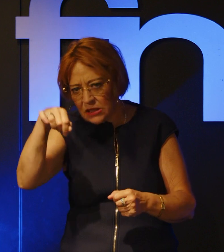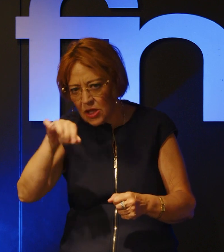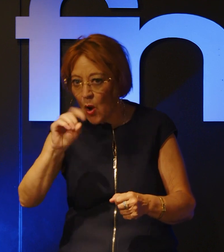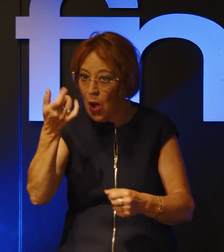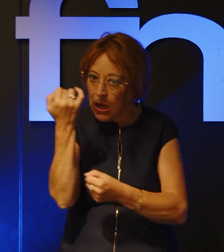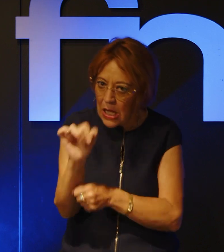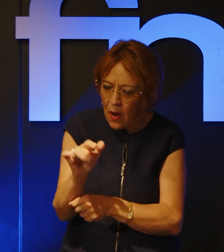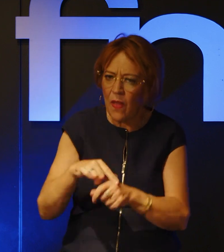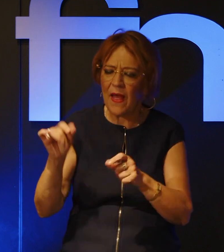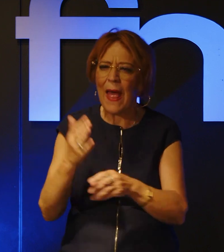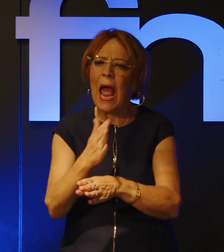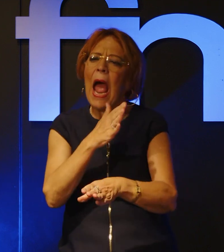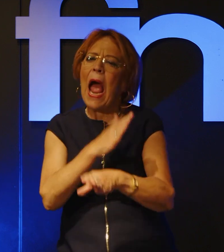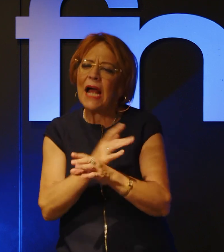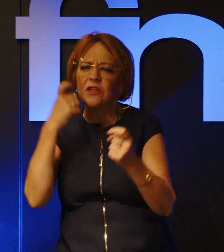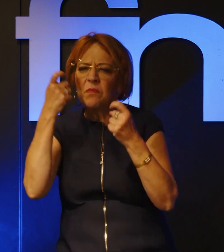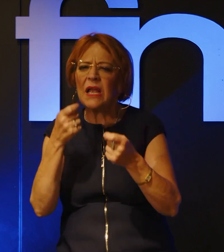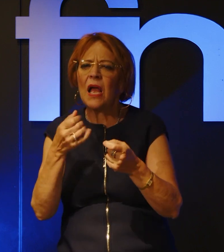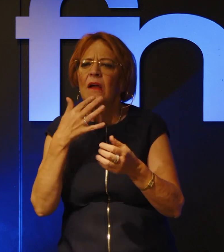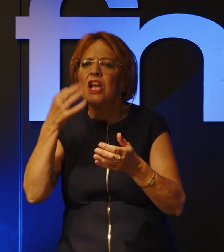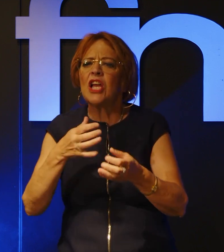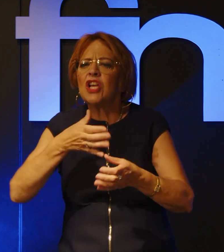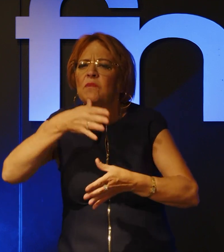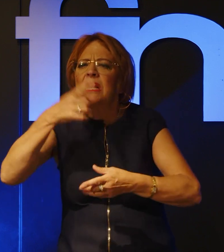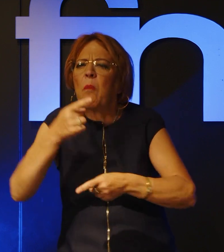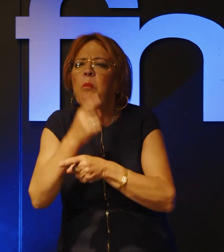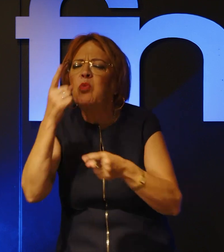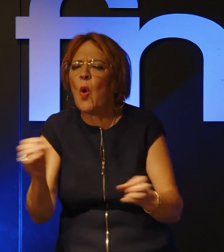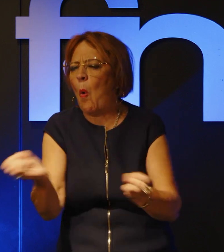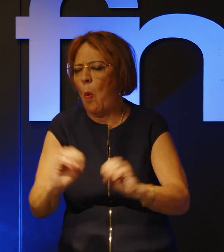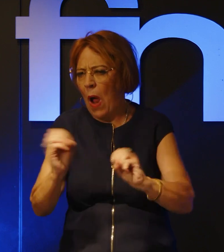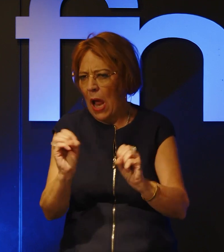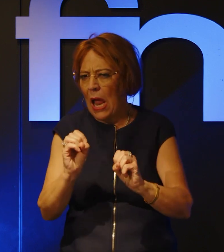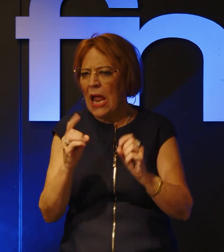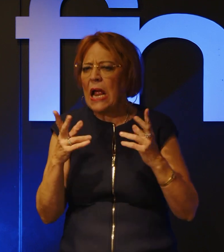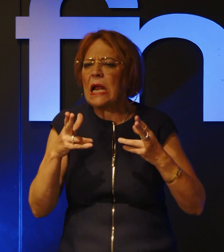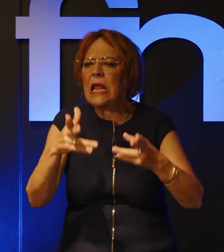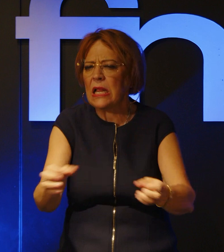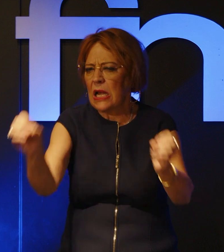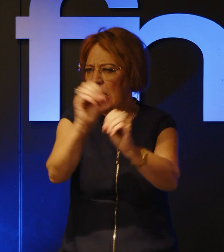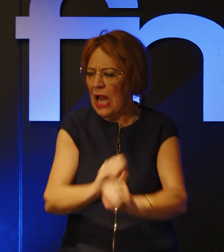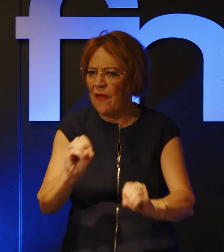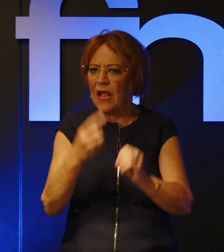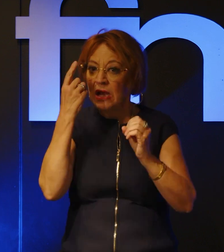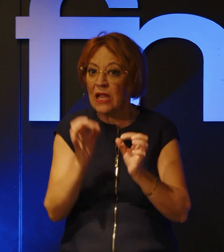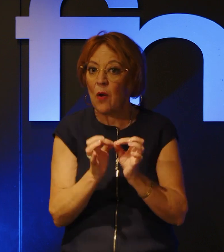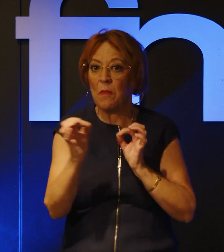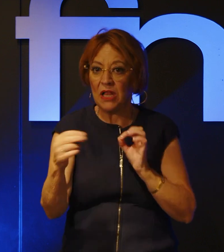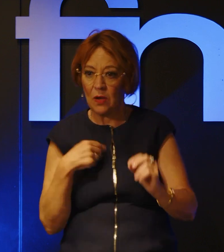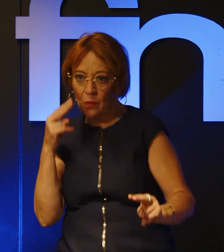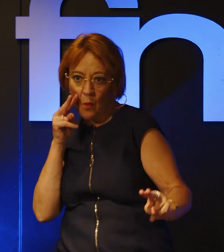desfavorável formada adamente sem fundamento sério ou análise crítica há uma linha que separa o que